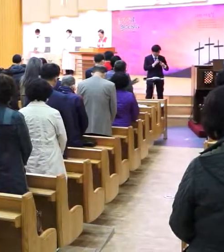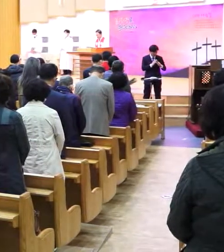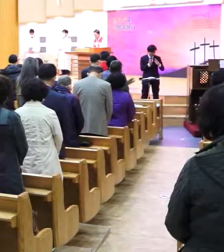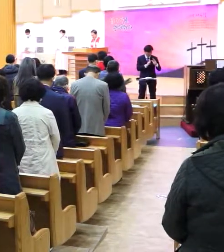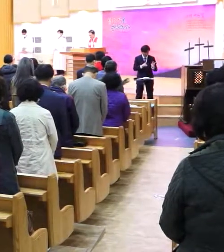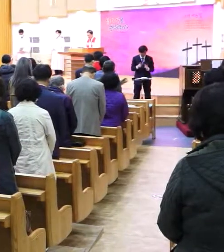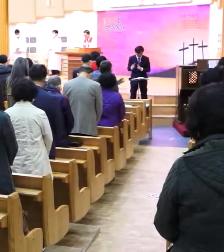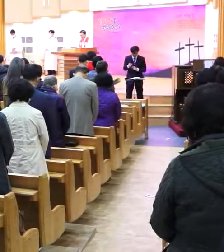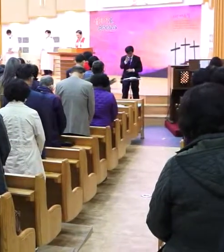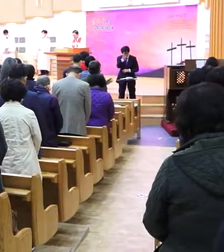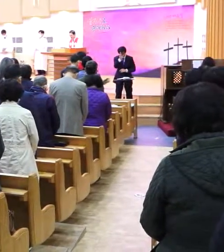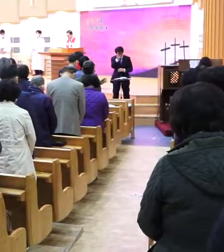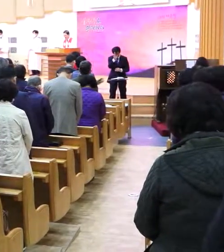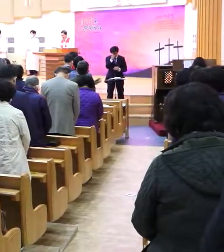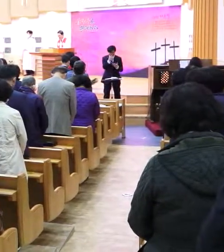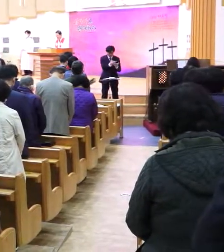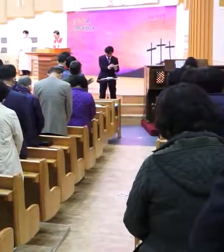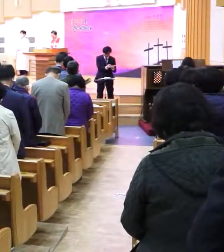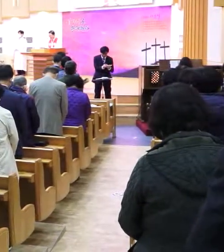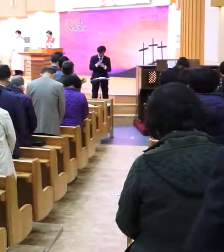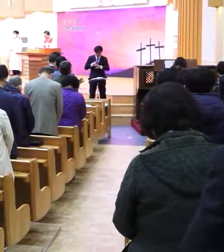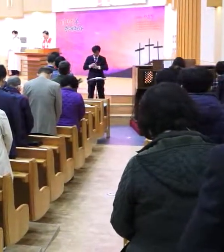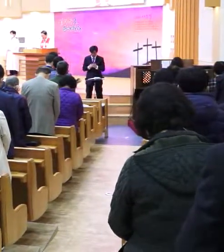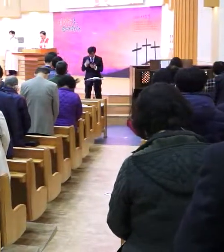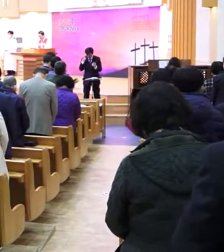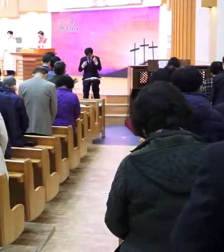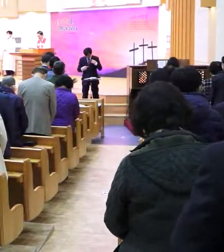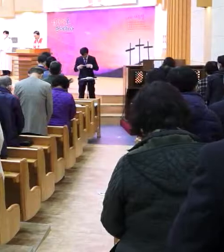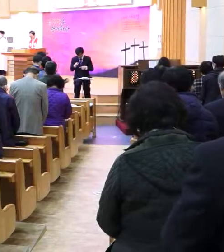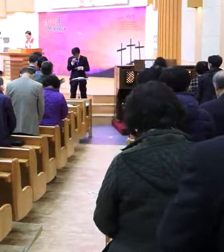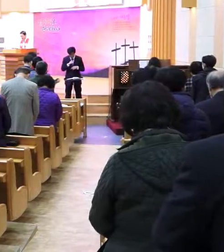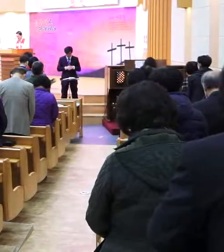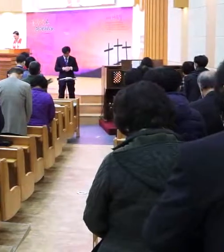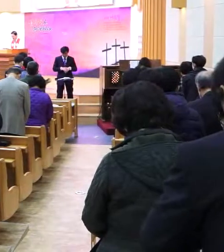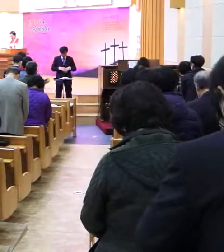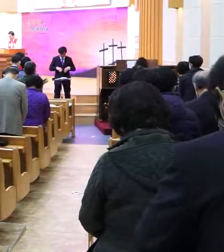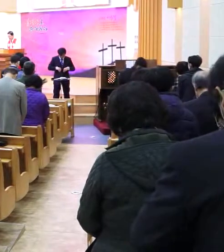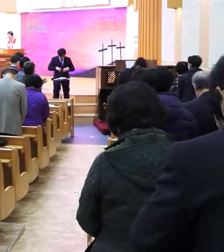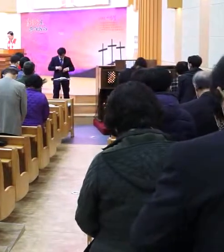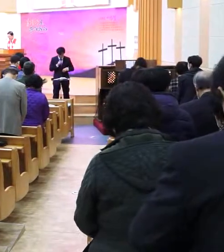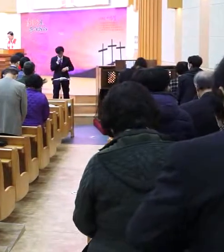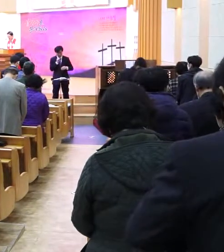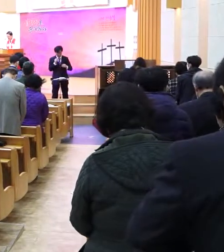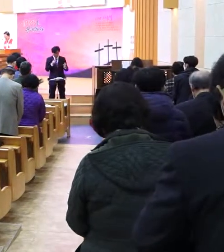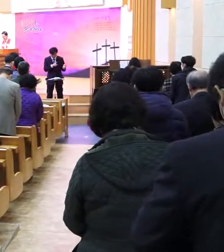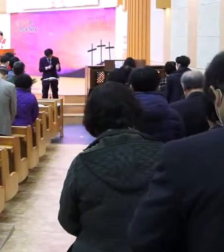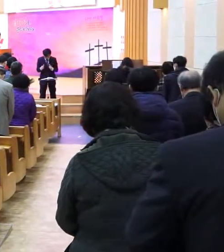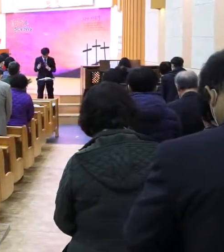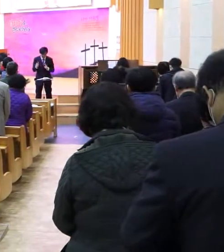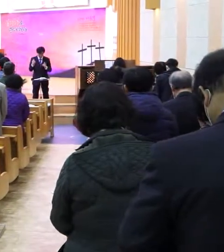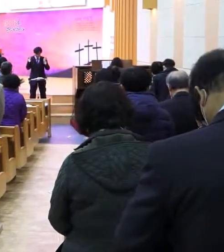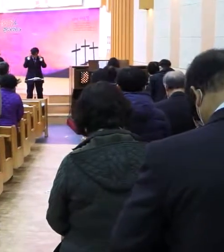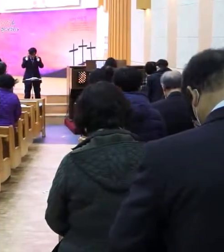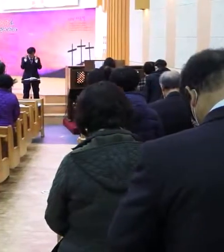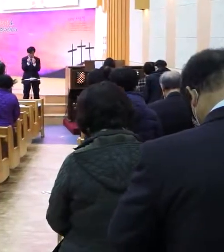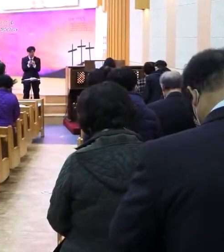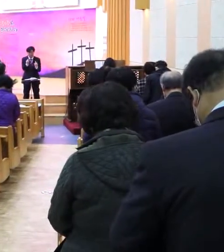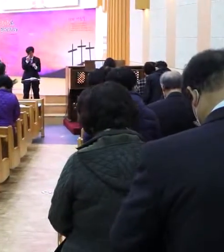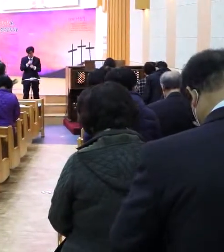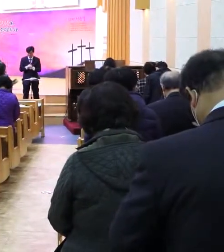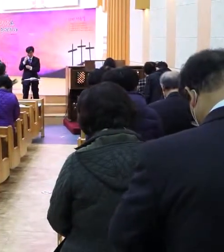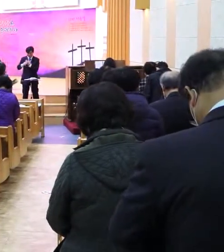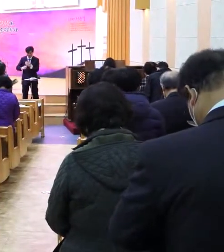육신의 질병으로, 마음의 상처로, 또 가난함으로 여러 가지로 고통받는 분들이 계십니다. 하나님께서